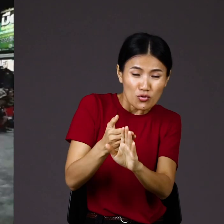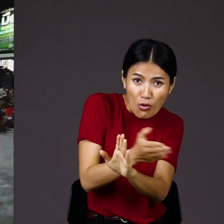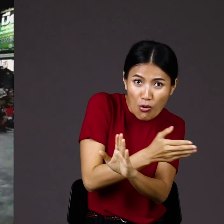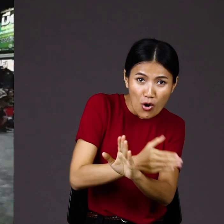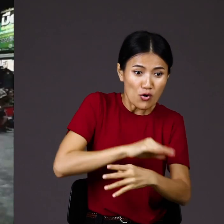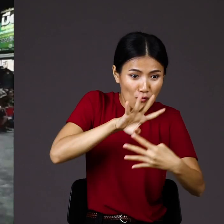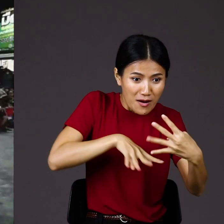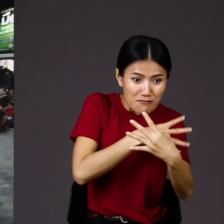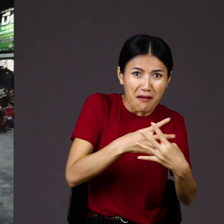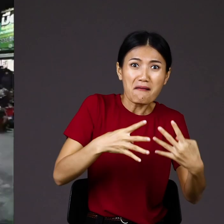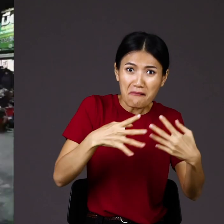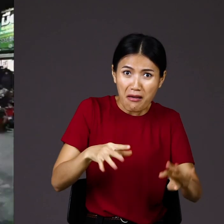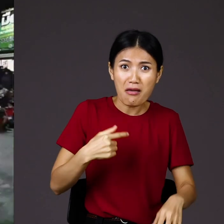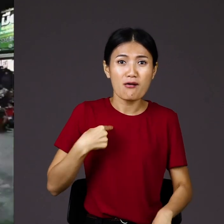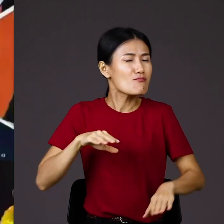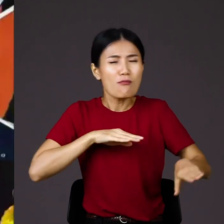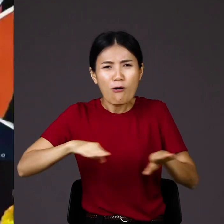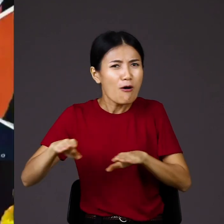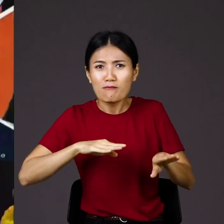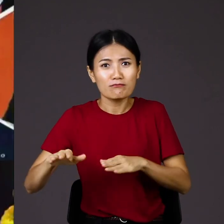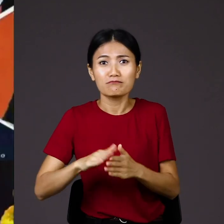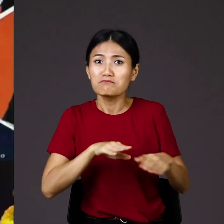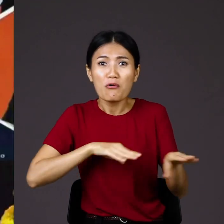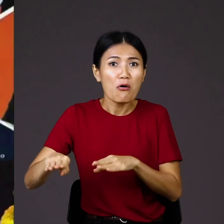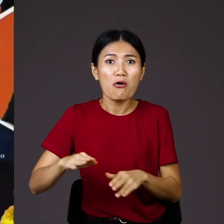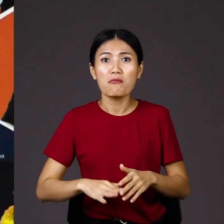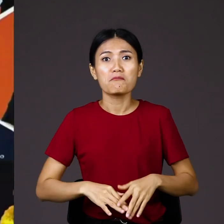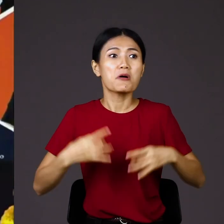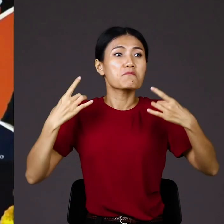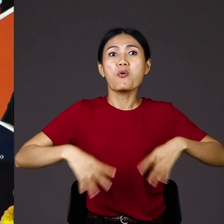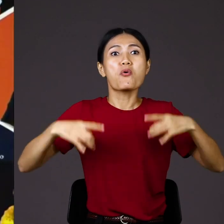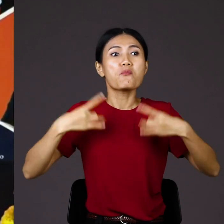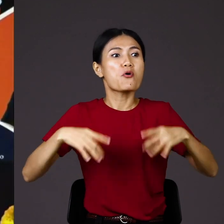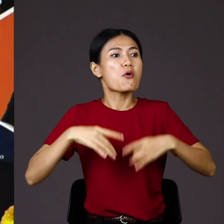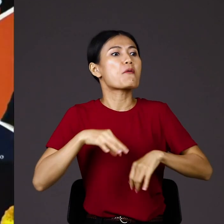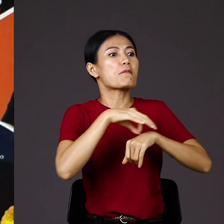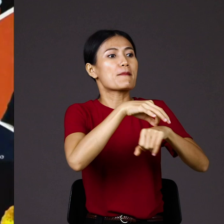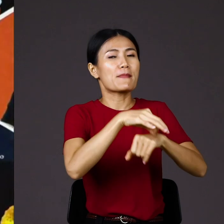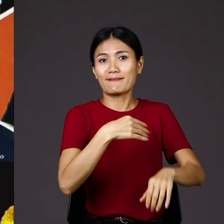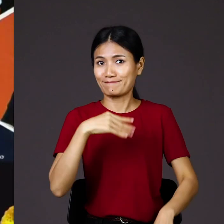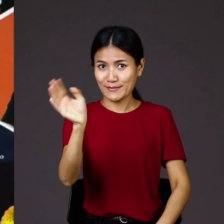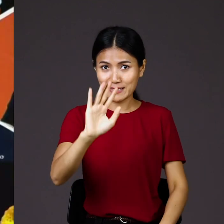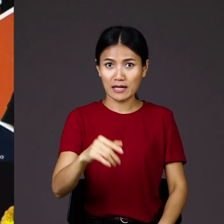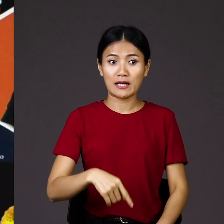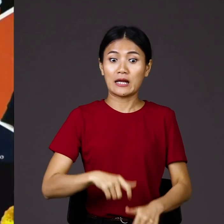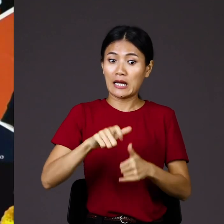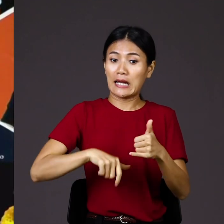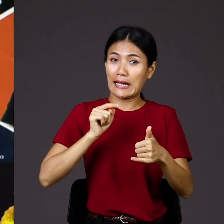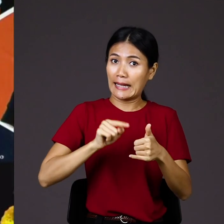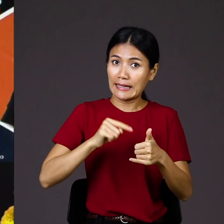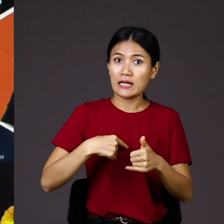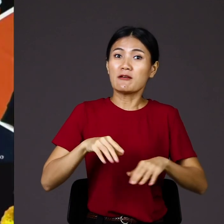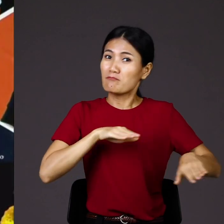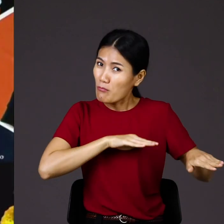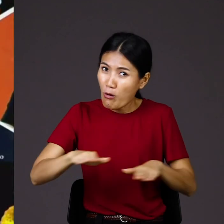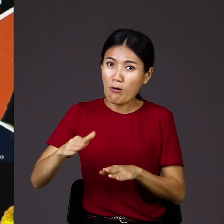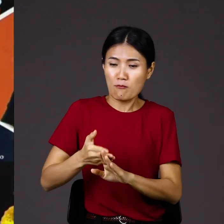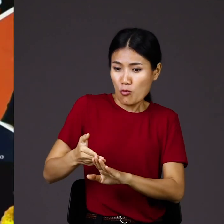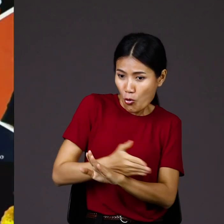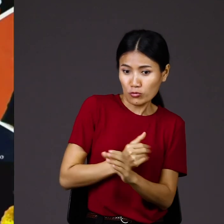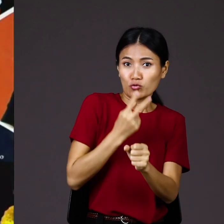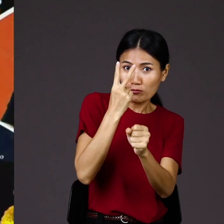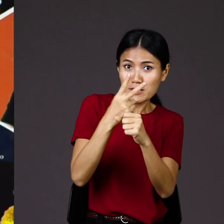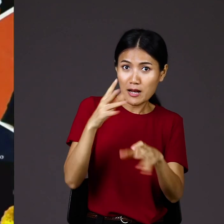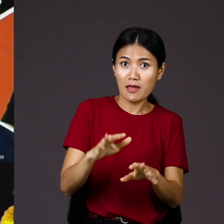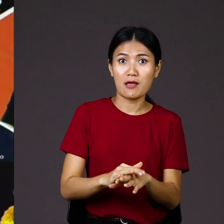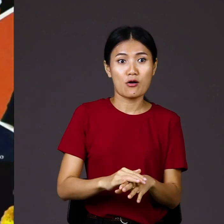ก็เตรียมการบ้านมา2ปีแล้วครับพร้อมยิ่งกว่าพร้อมครับไม่ใช่จับพัดจับผูจะมาลงเตรียมมานานแล้วรอ